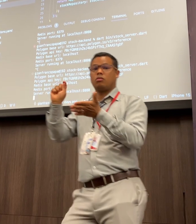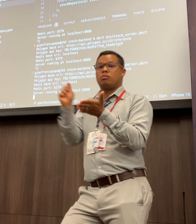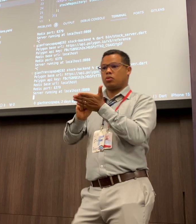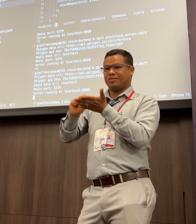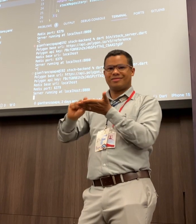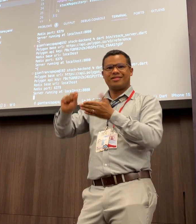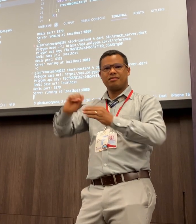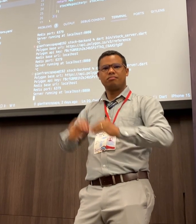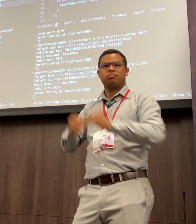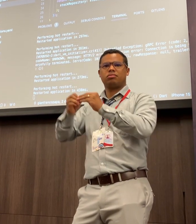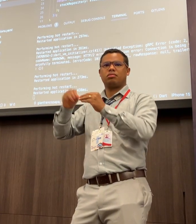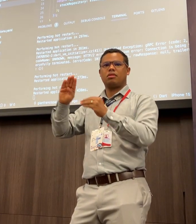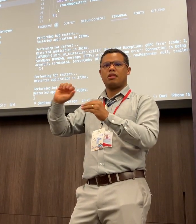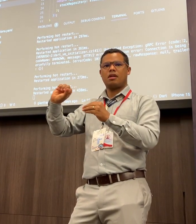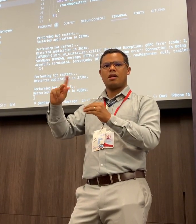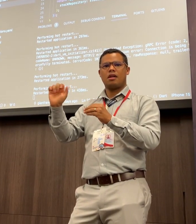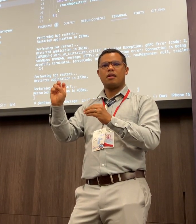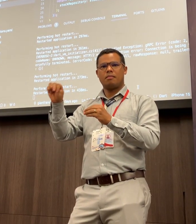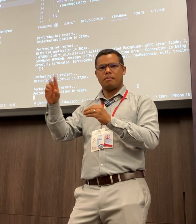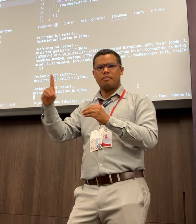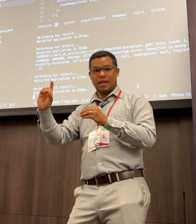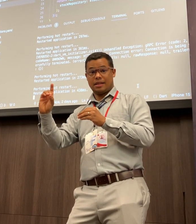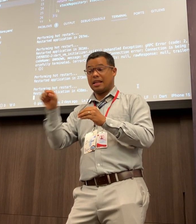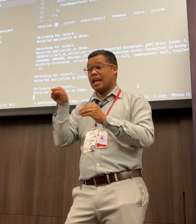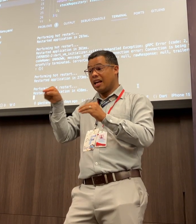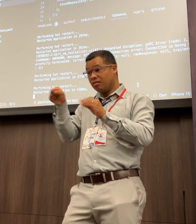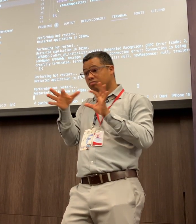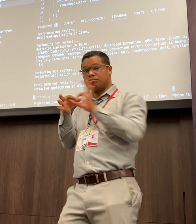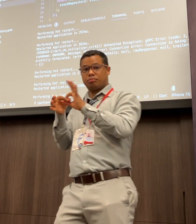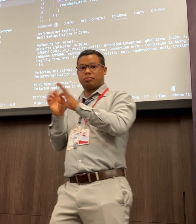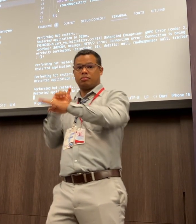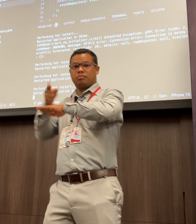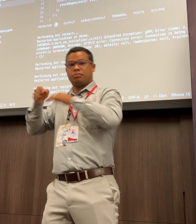backend, y acá estamos corriéndolo en